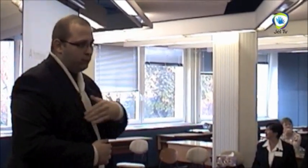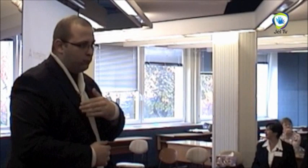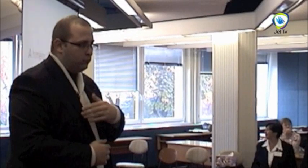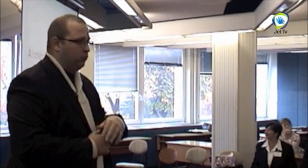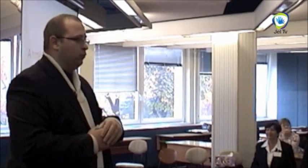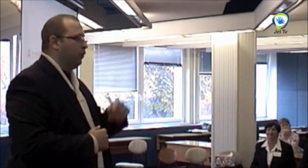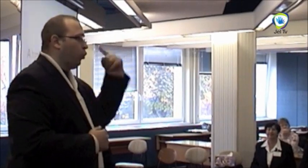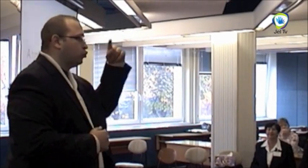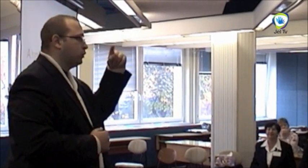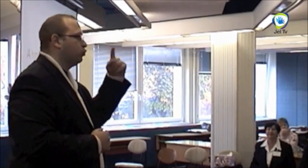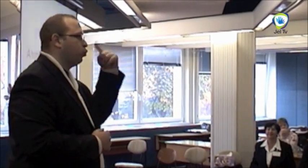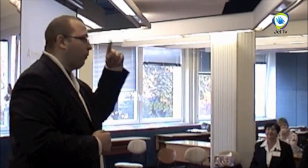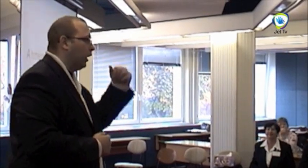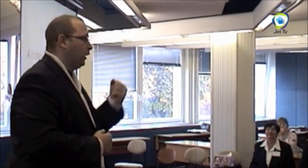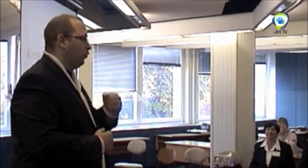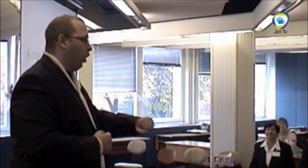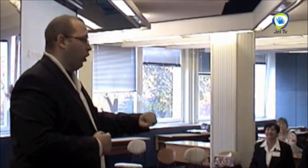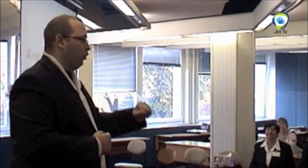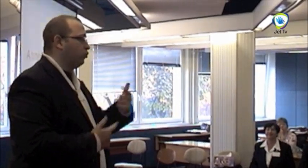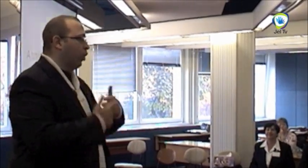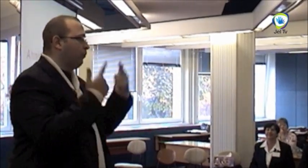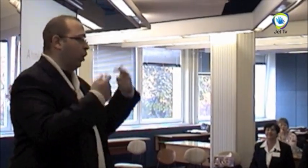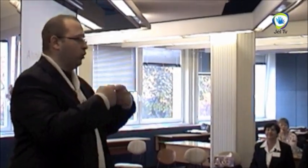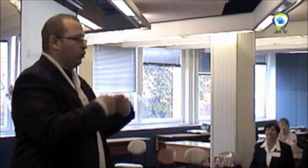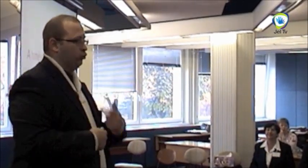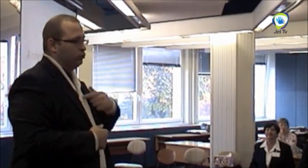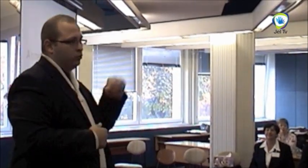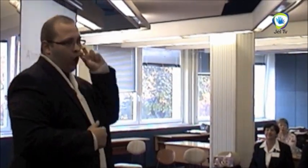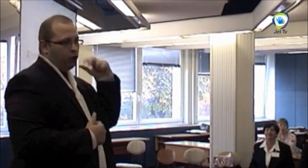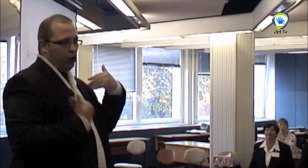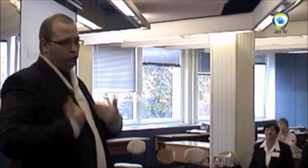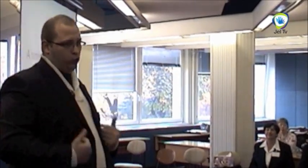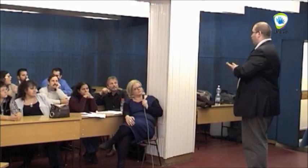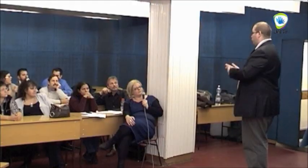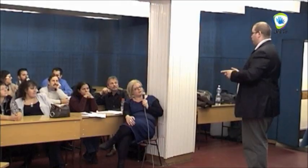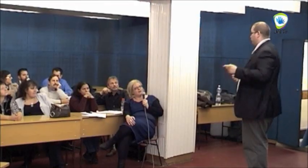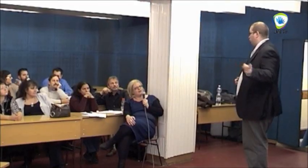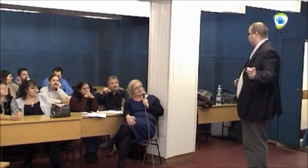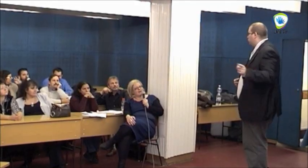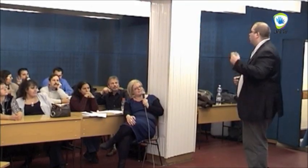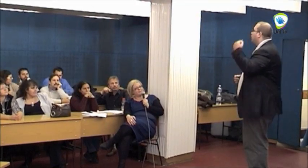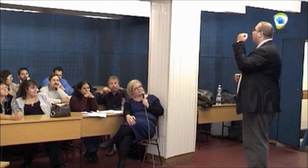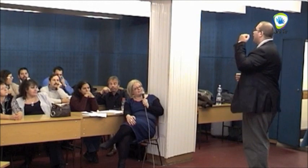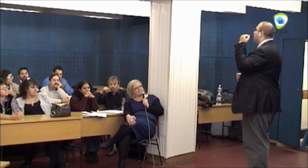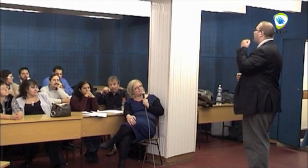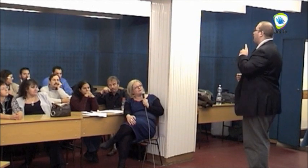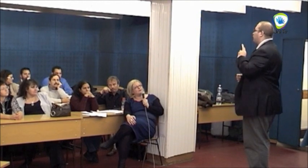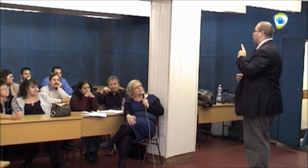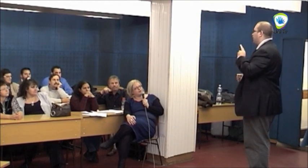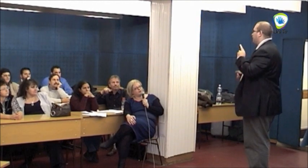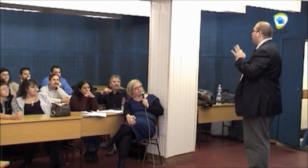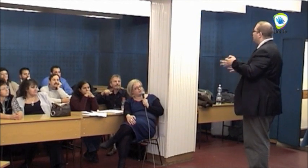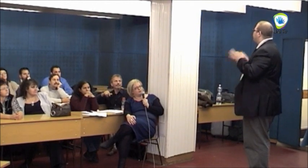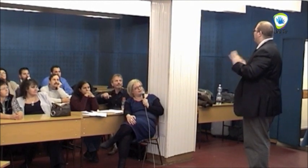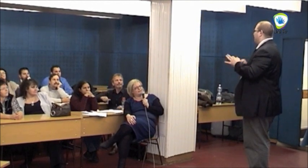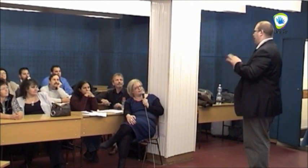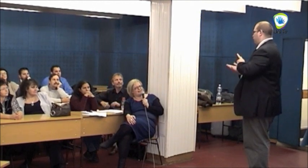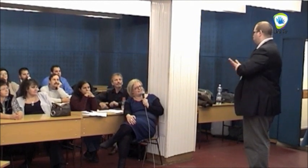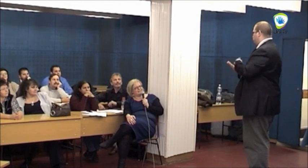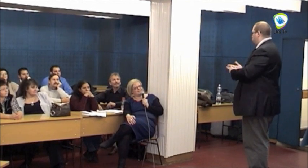Péter Katolikus Egyetem, nappali tagozat. Ezt a példát még magyarra is majdnem